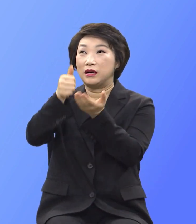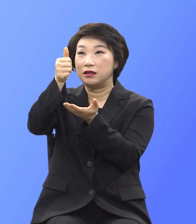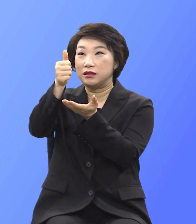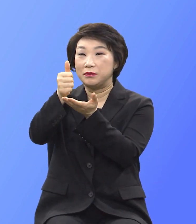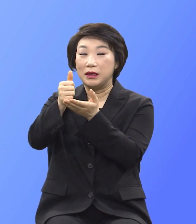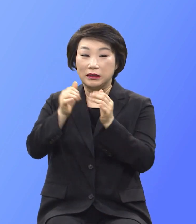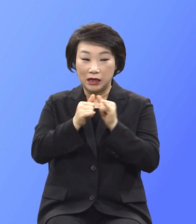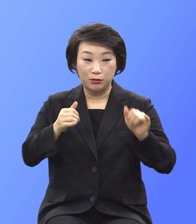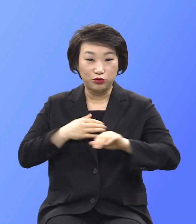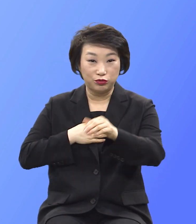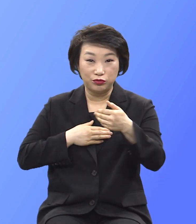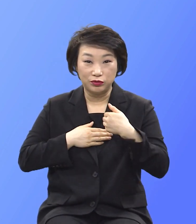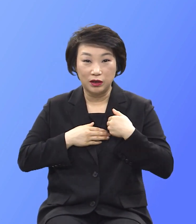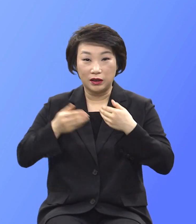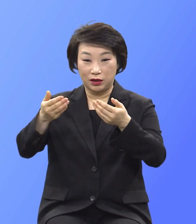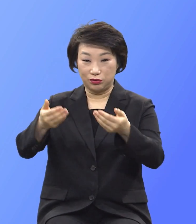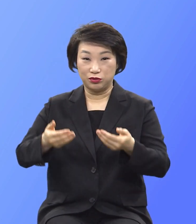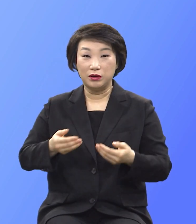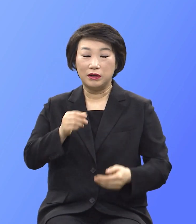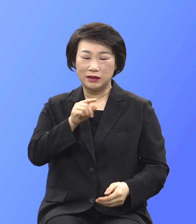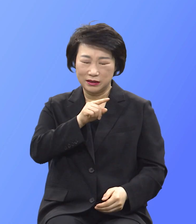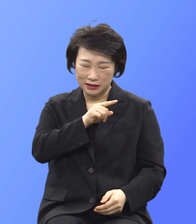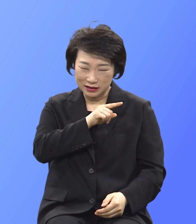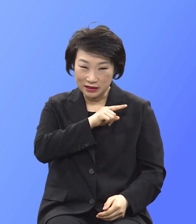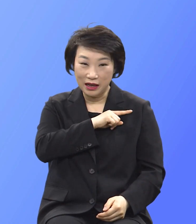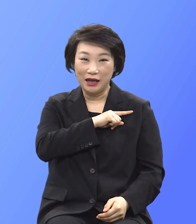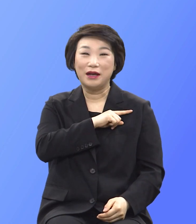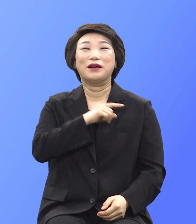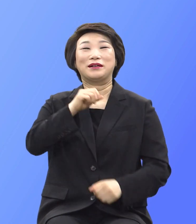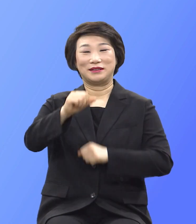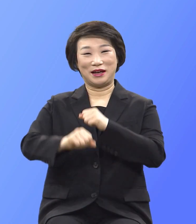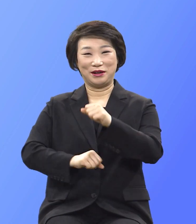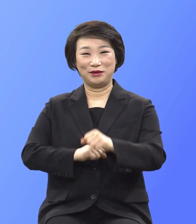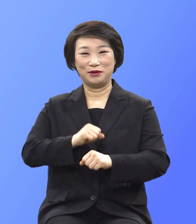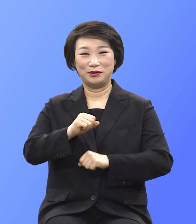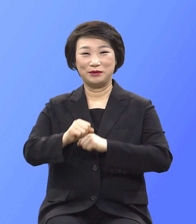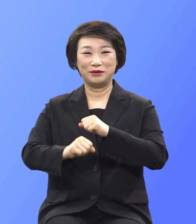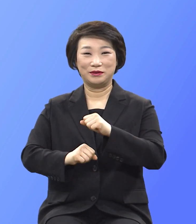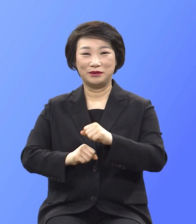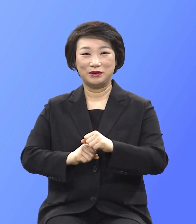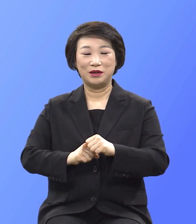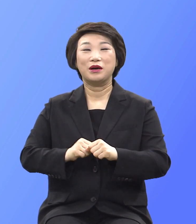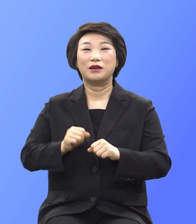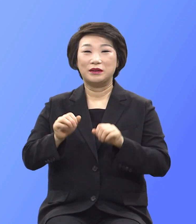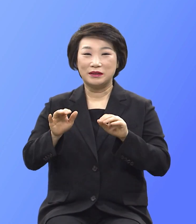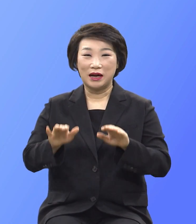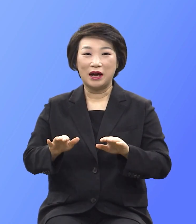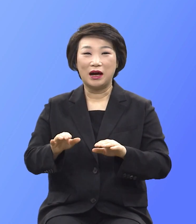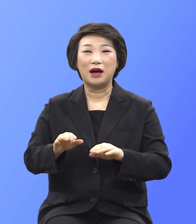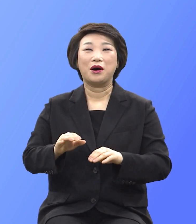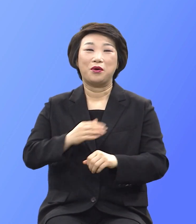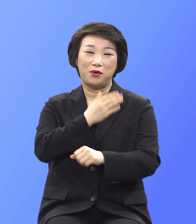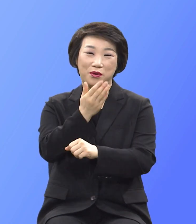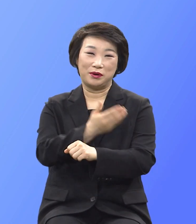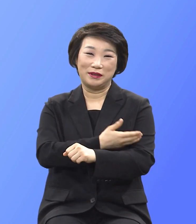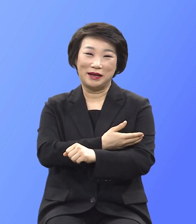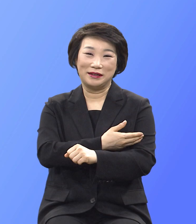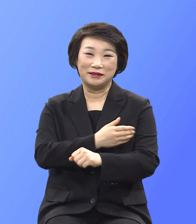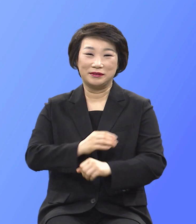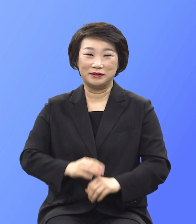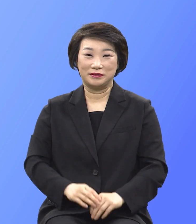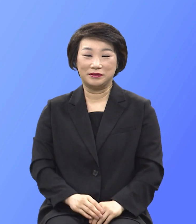하나님께서 사람에게 주신 가장 자유로운 고유 권한인